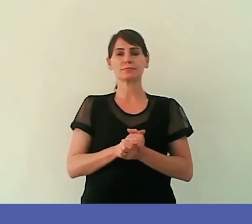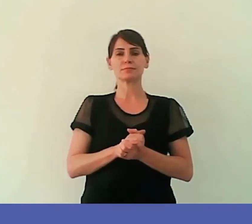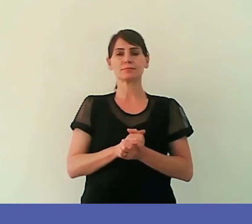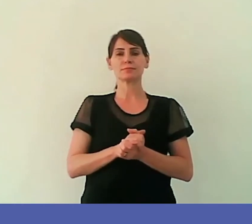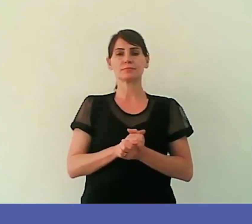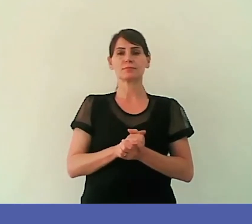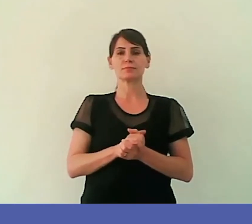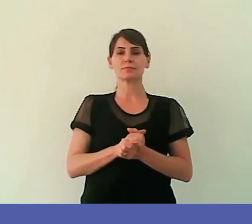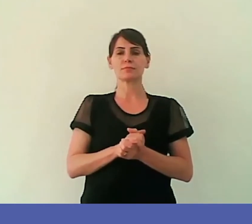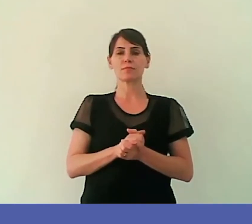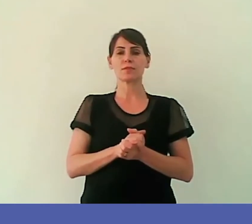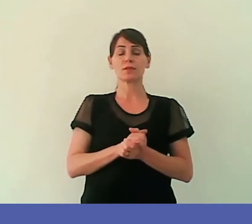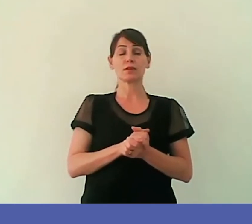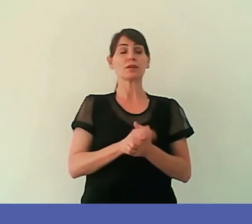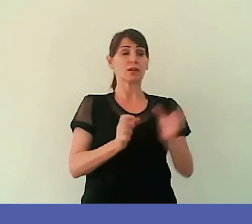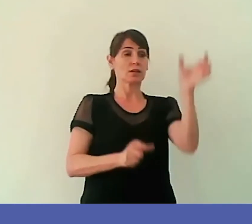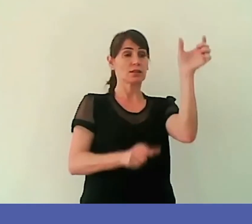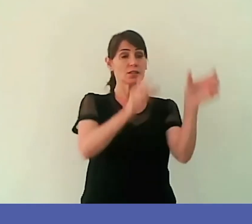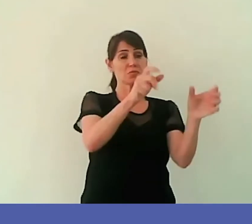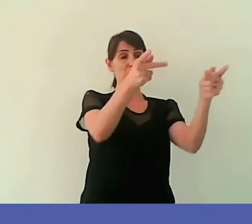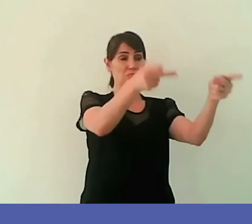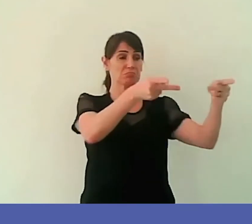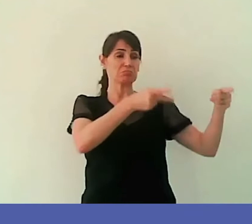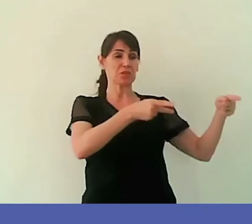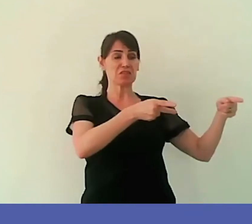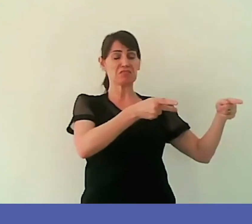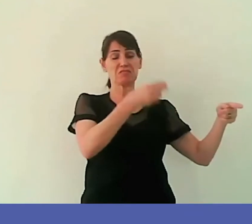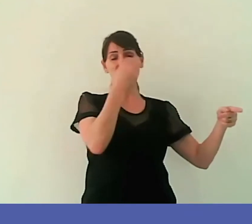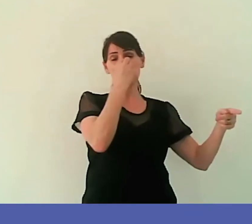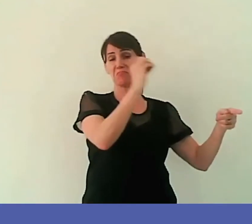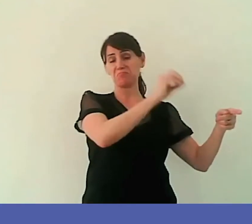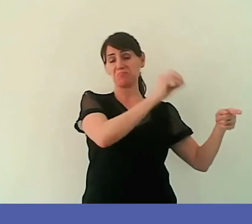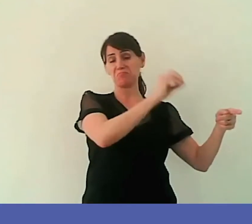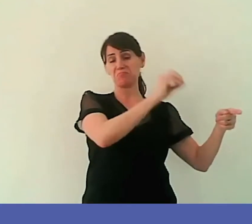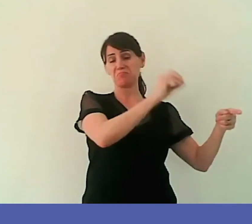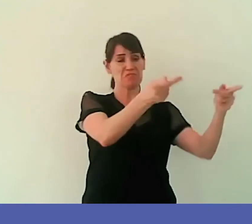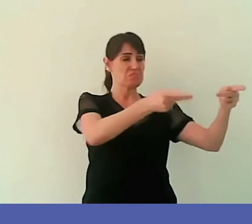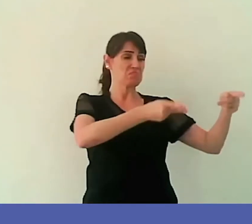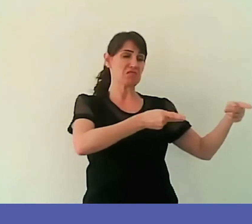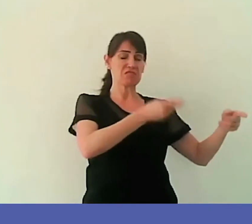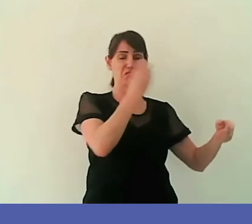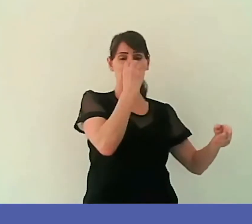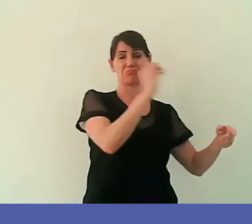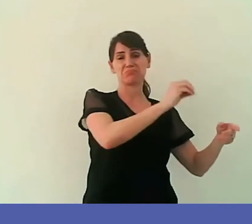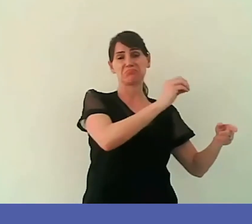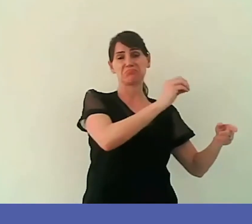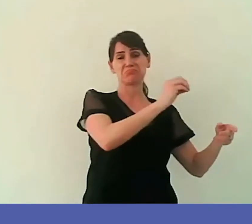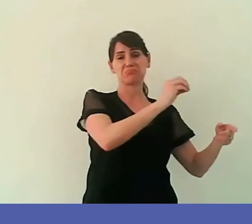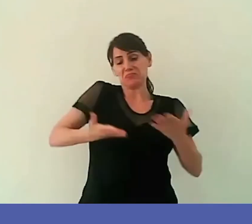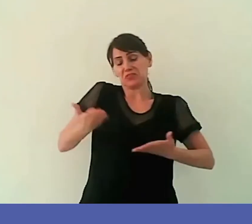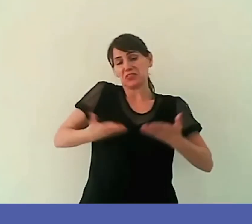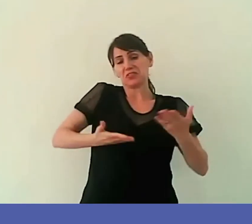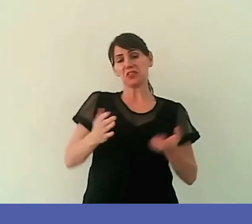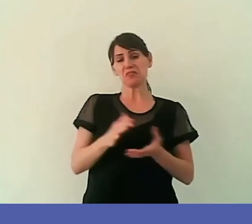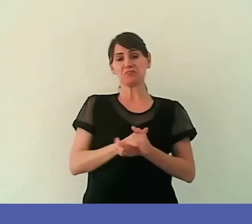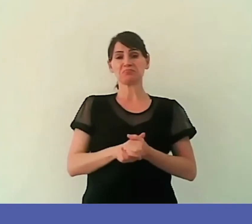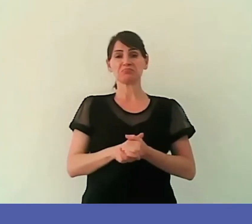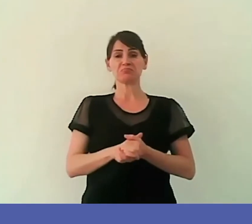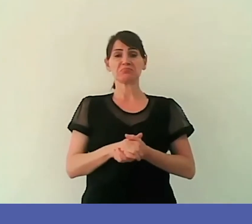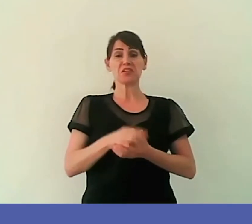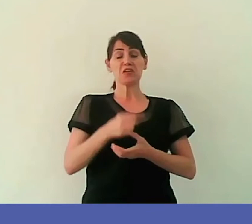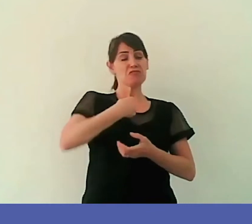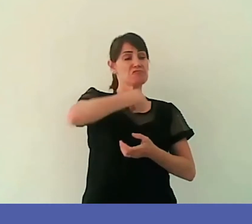os convidados não deram atenção ao convite dos servos. Um foi para o seu campo,